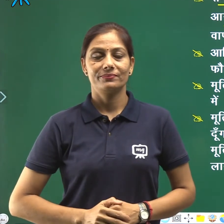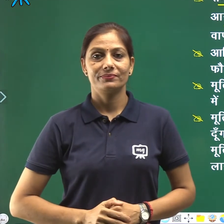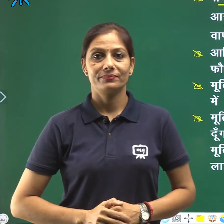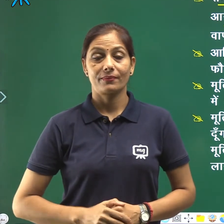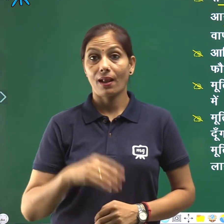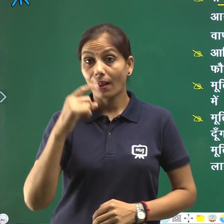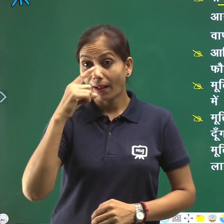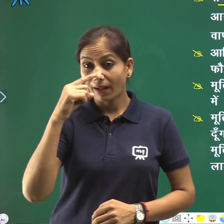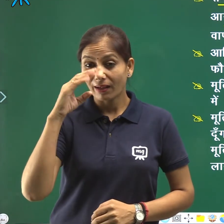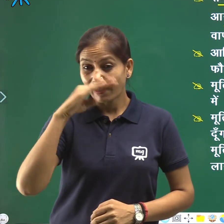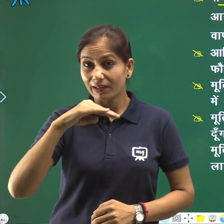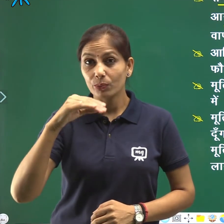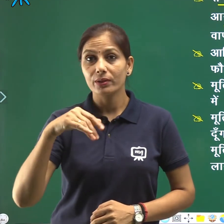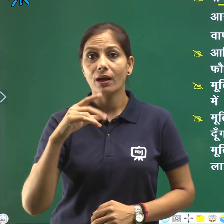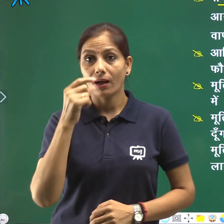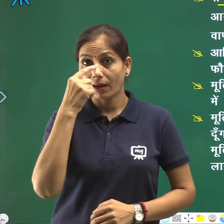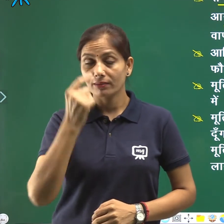कटी हुई नाक